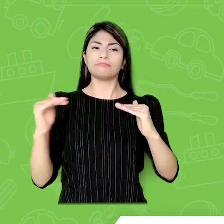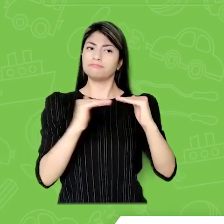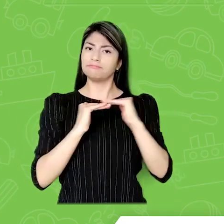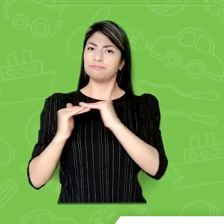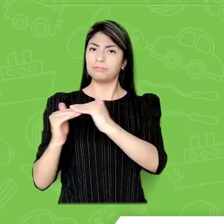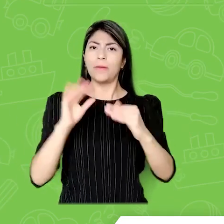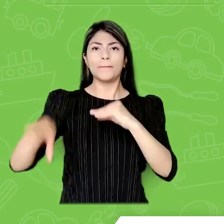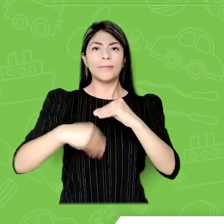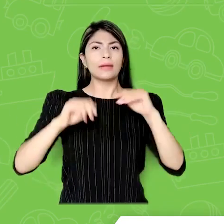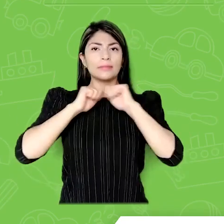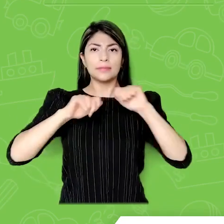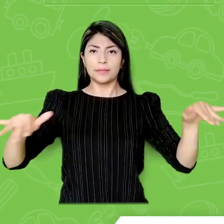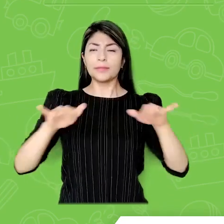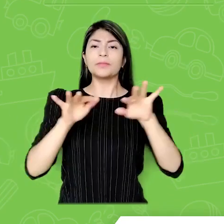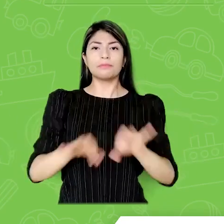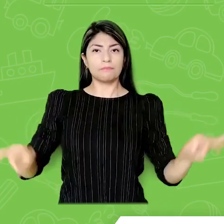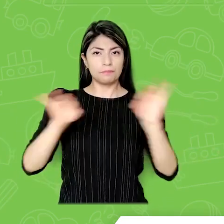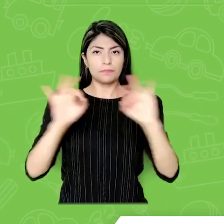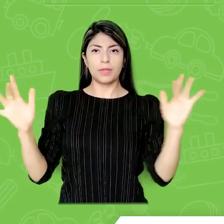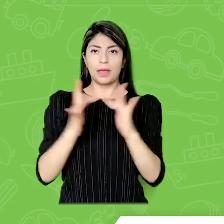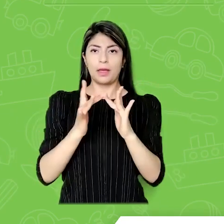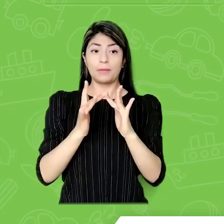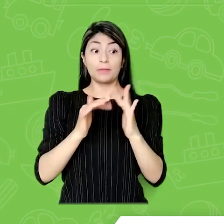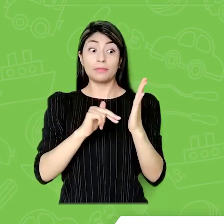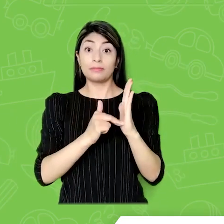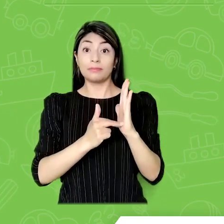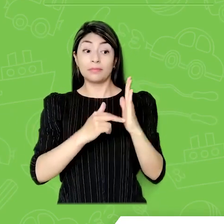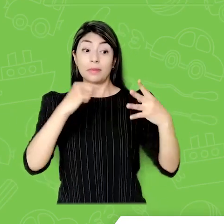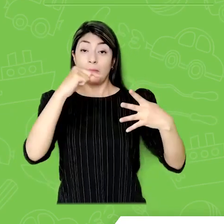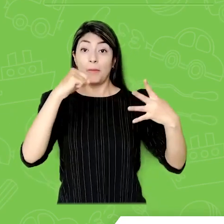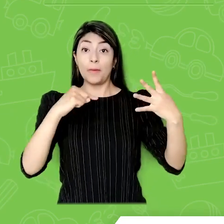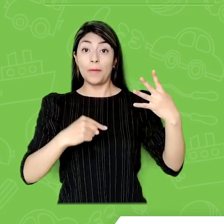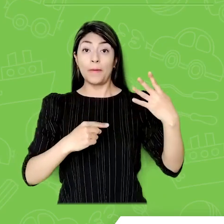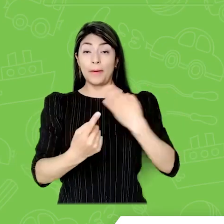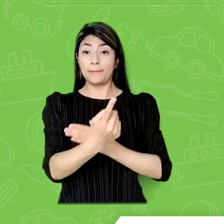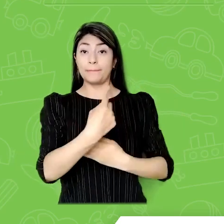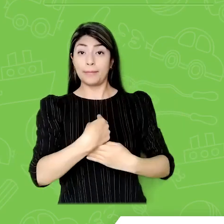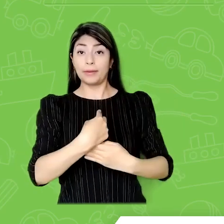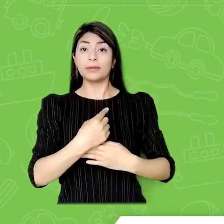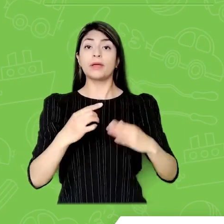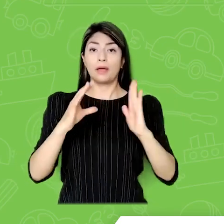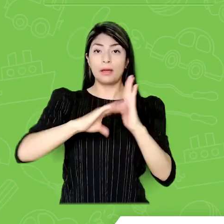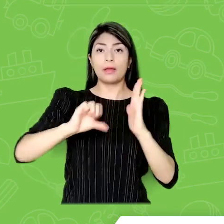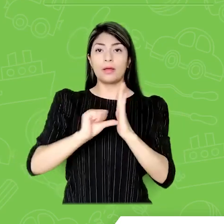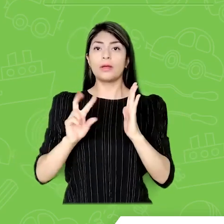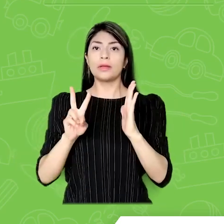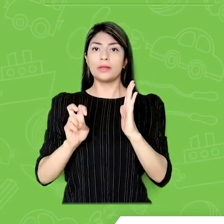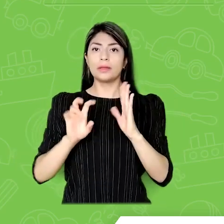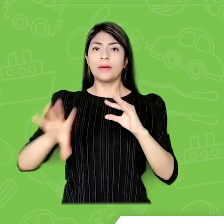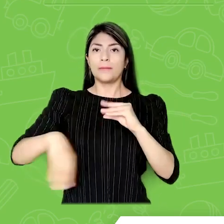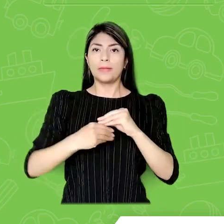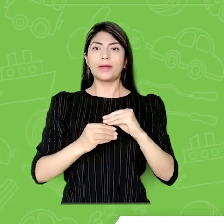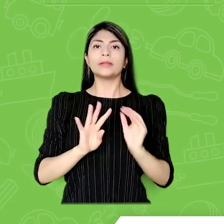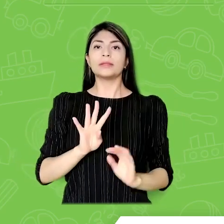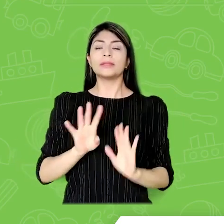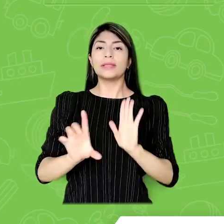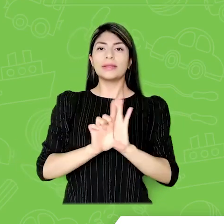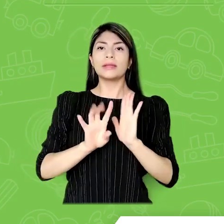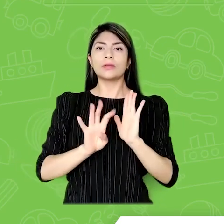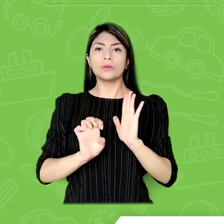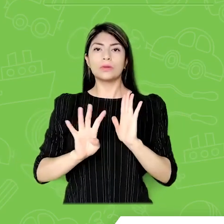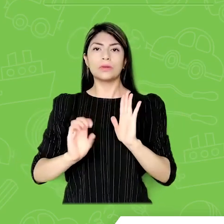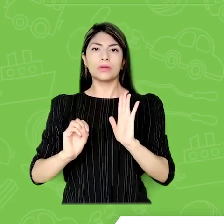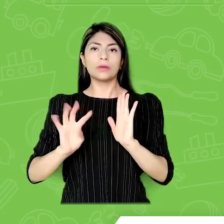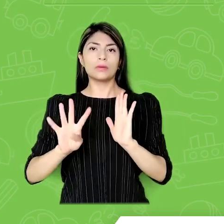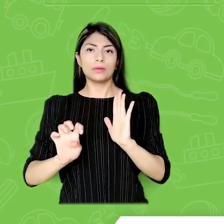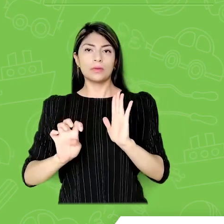y publicidad. En concordancia con los anteriores preceptos, el artículo 7 de la Ley 909 de